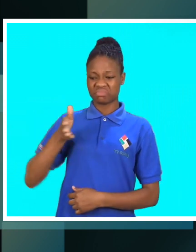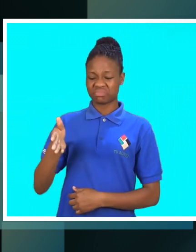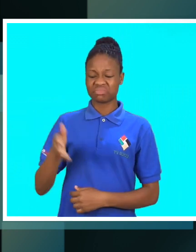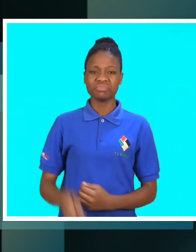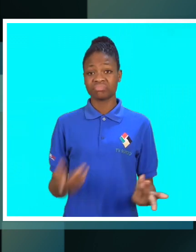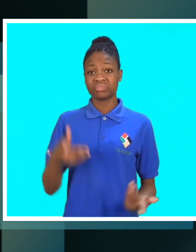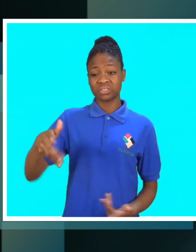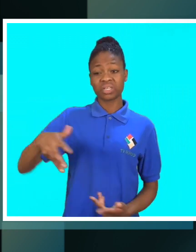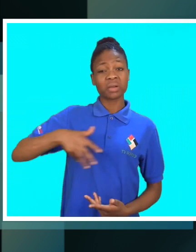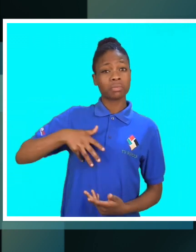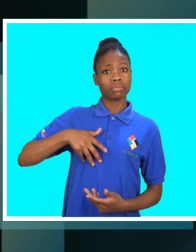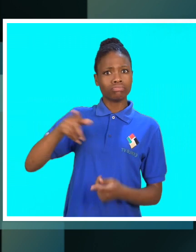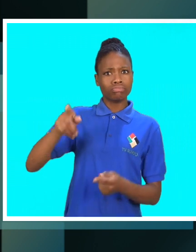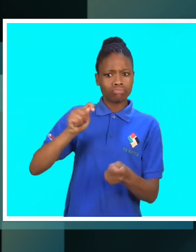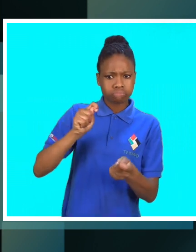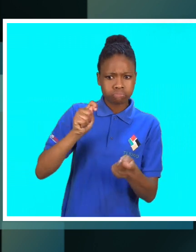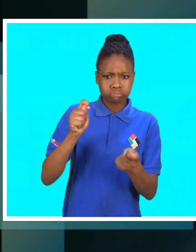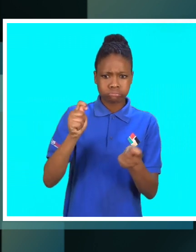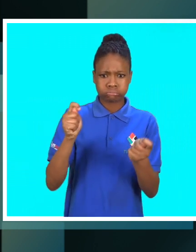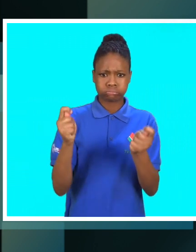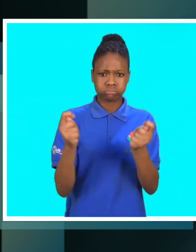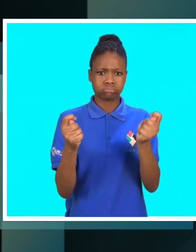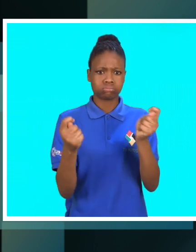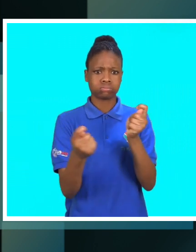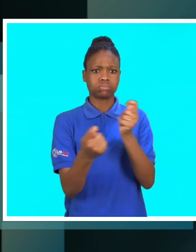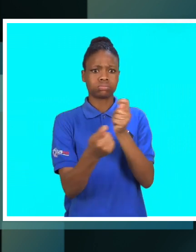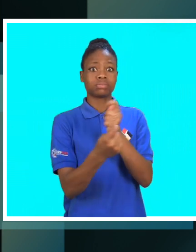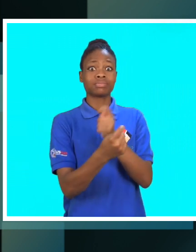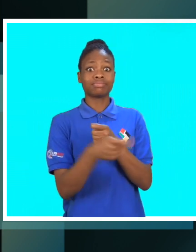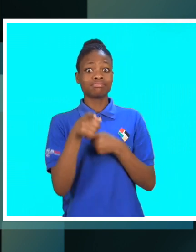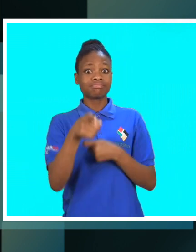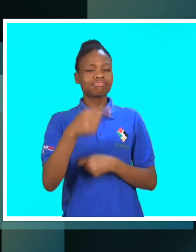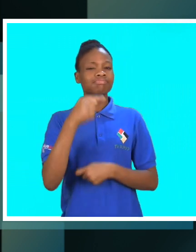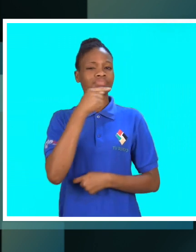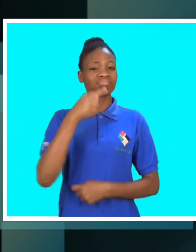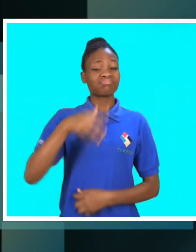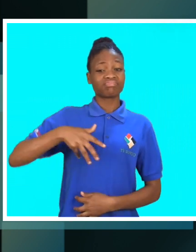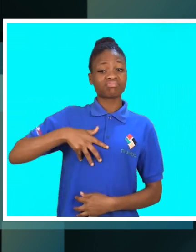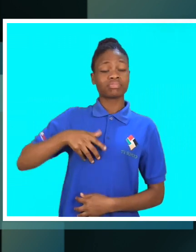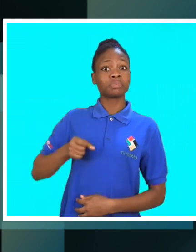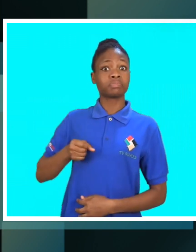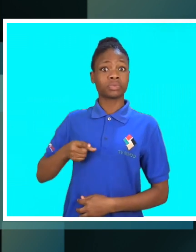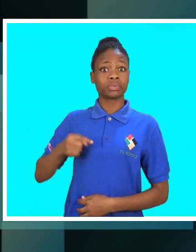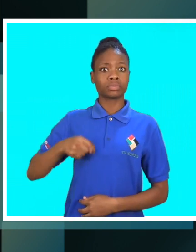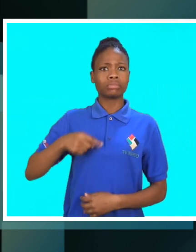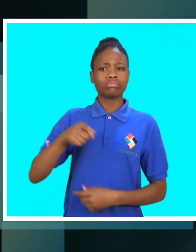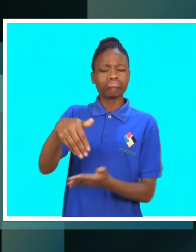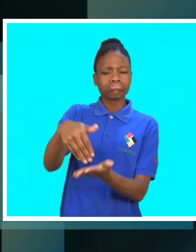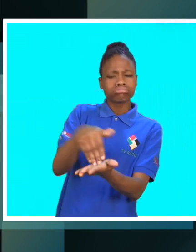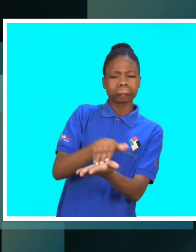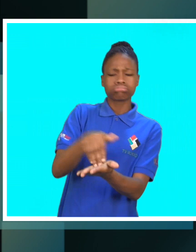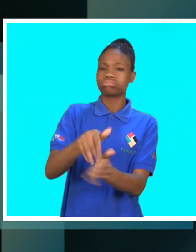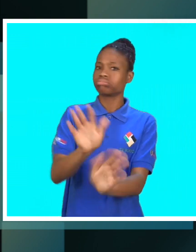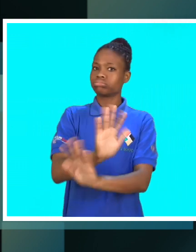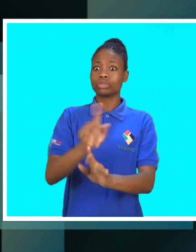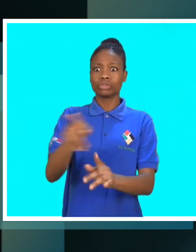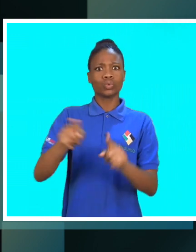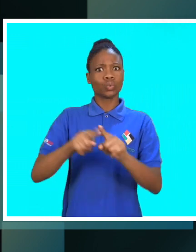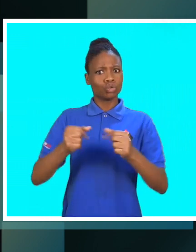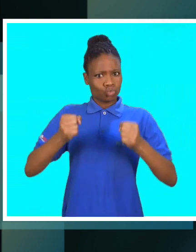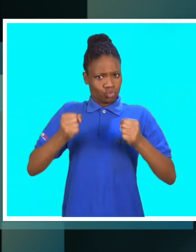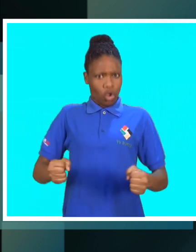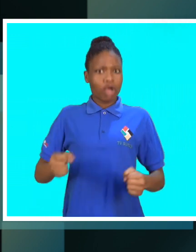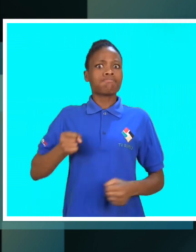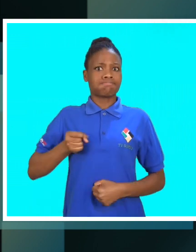na mama, alteração do tamanho ou forma da mama, vermelhidão, endurecimento da pele